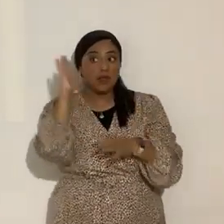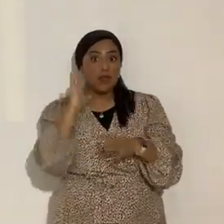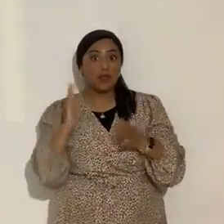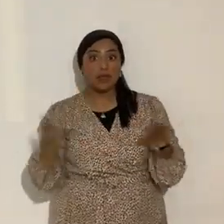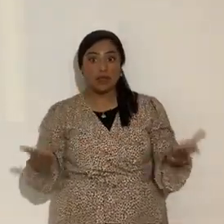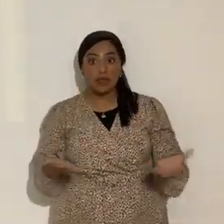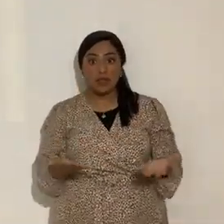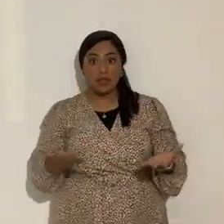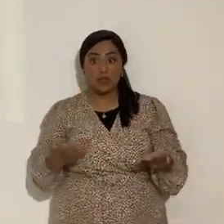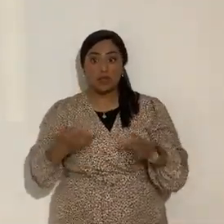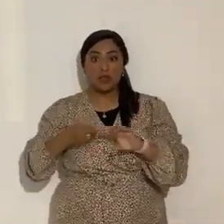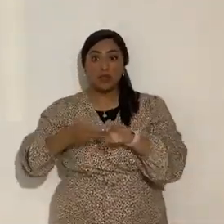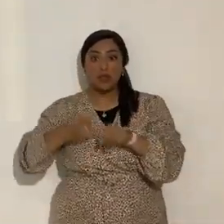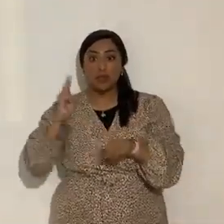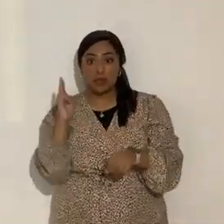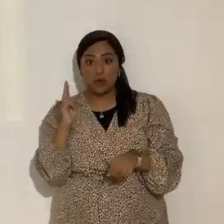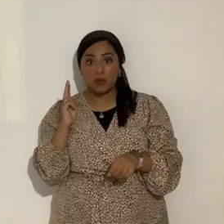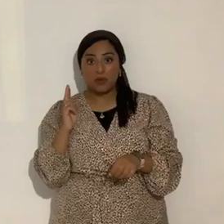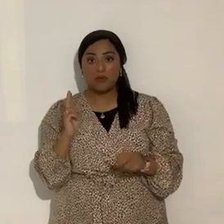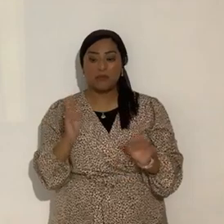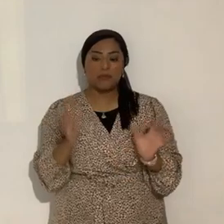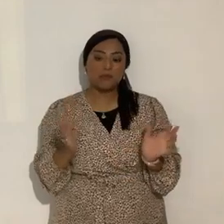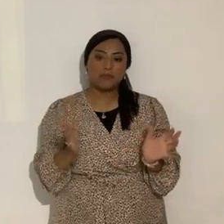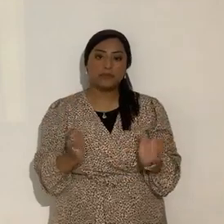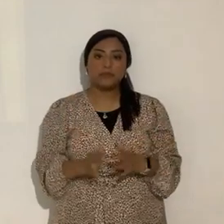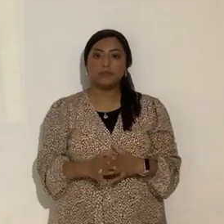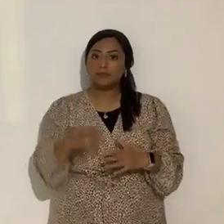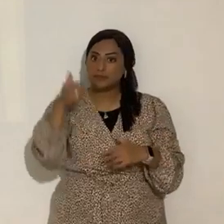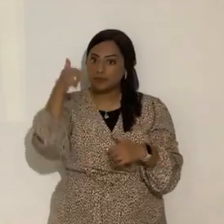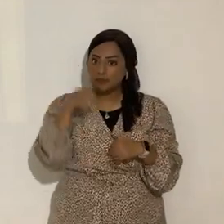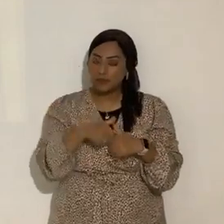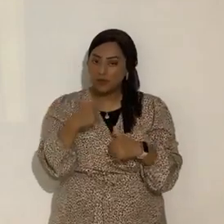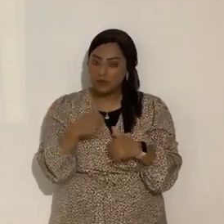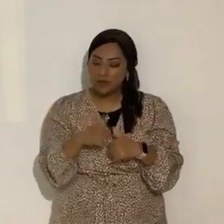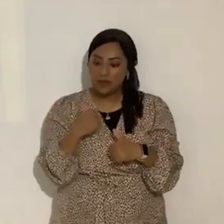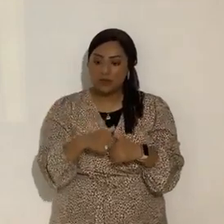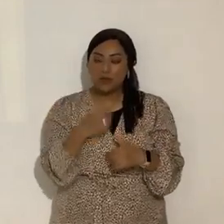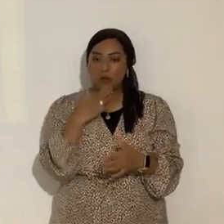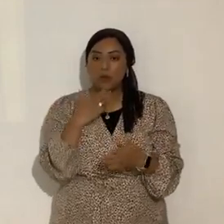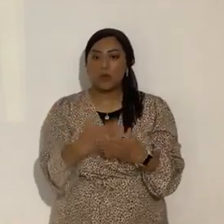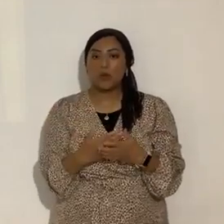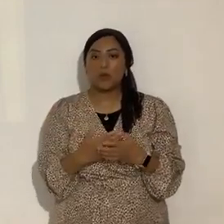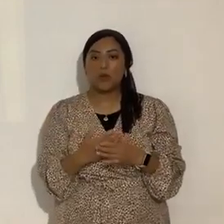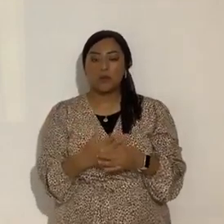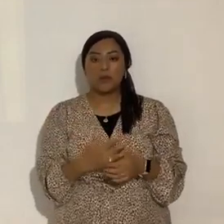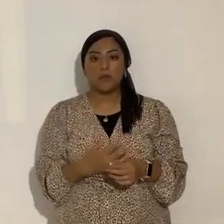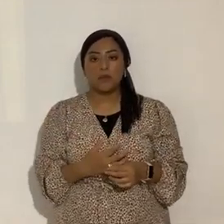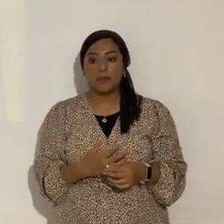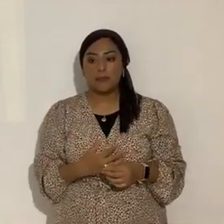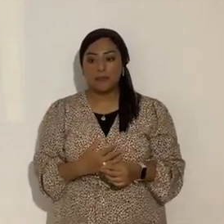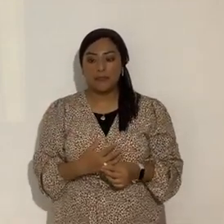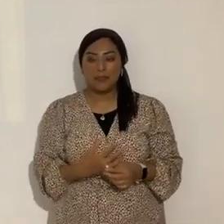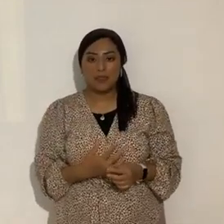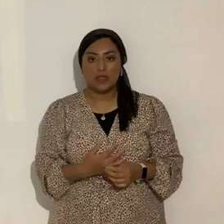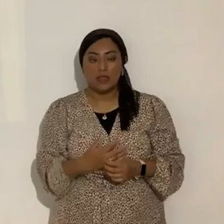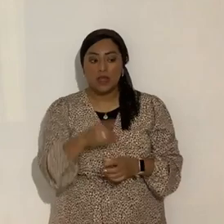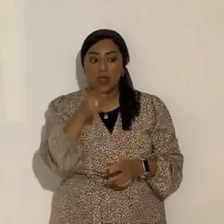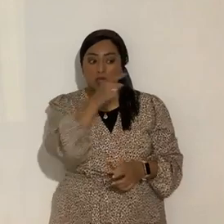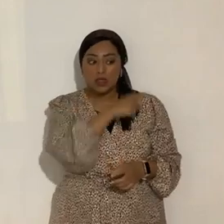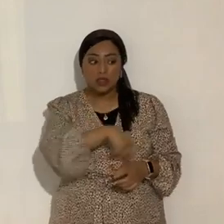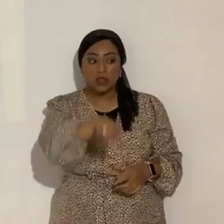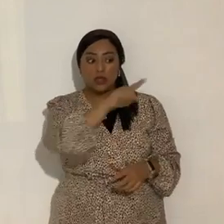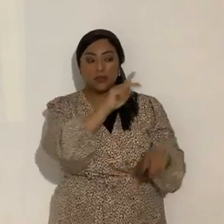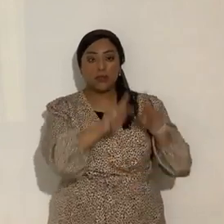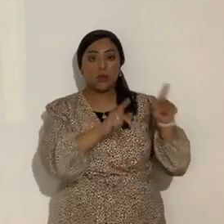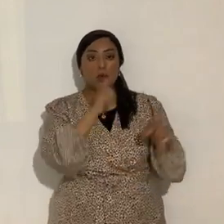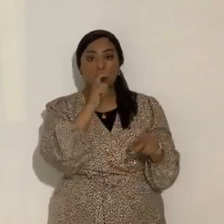Gozo y Paz y apostató. Sí, grábatelo bien, hermano, y fuera de sentimentalismos. Esos son